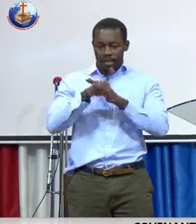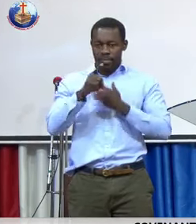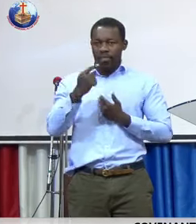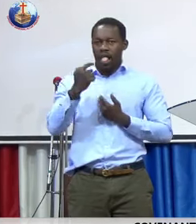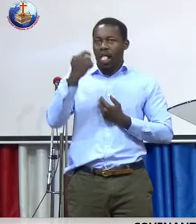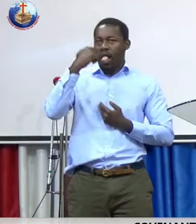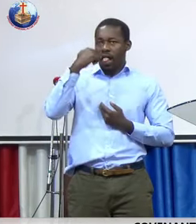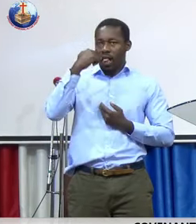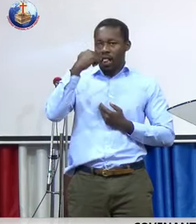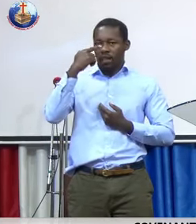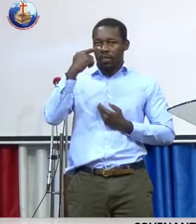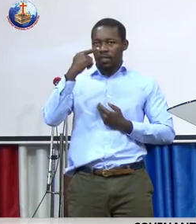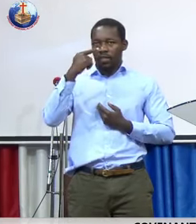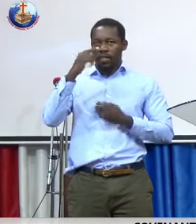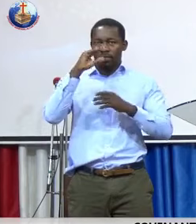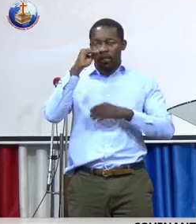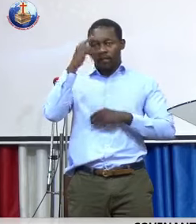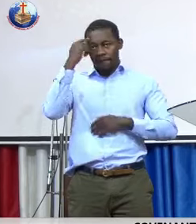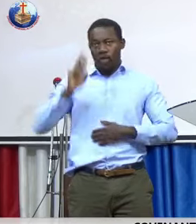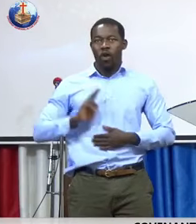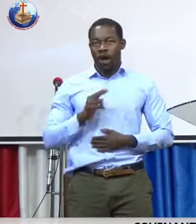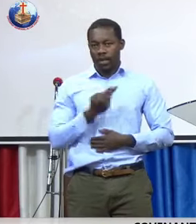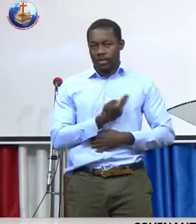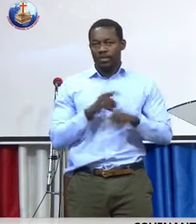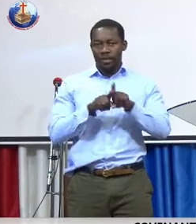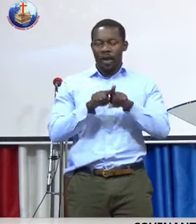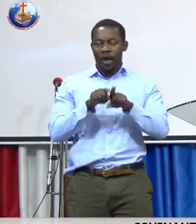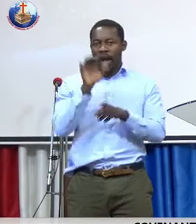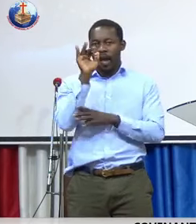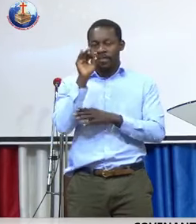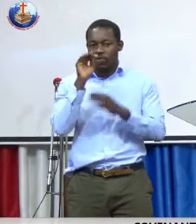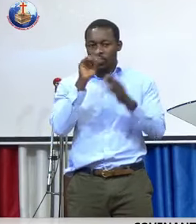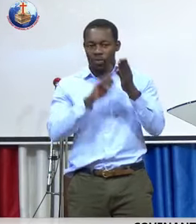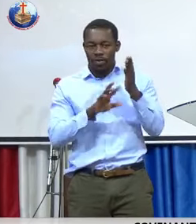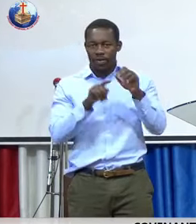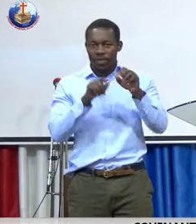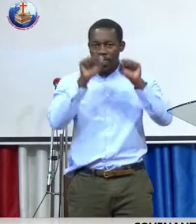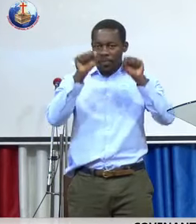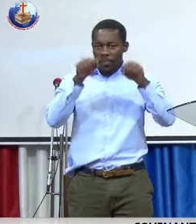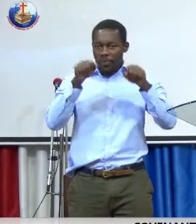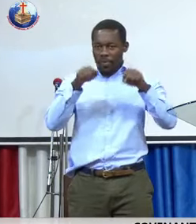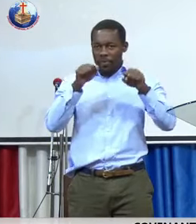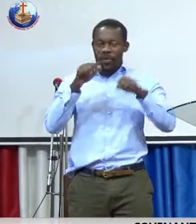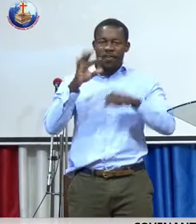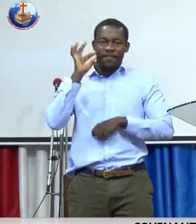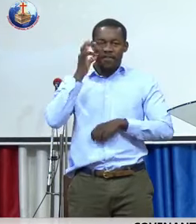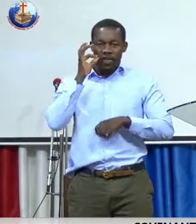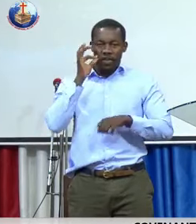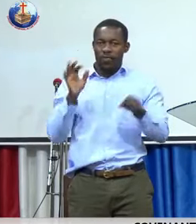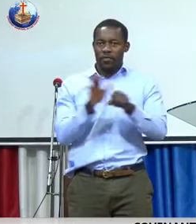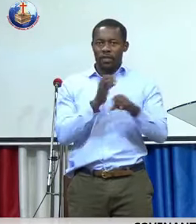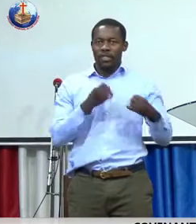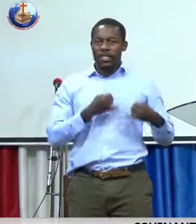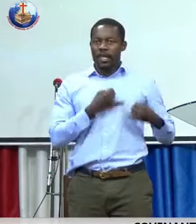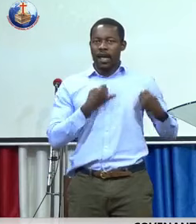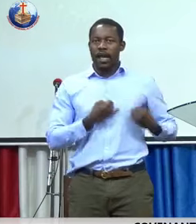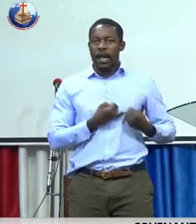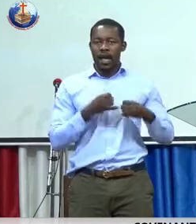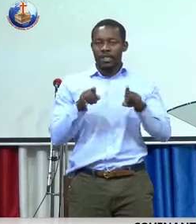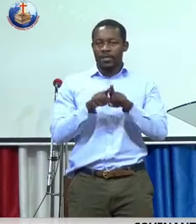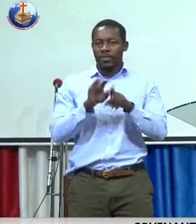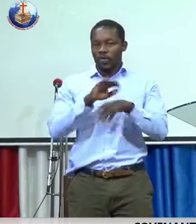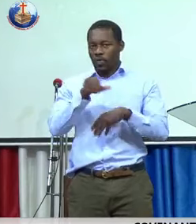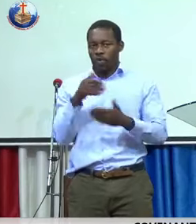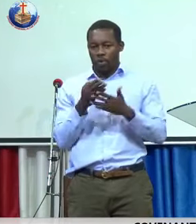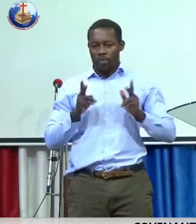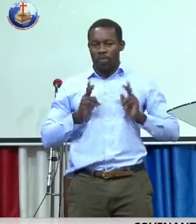Nena kabadala yetu. And we ask that you will cause this word to bear fruit in our hearts and in the hearts of the listeners. Na tunaomba